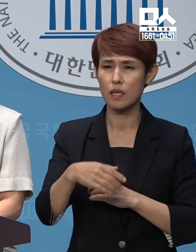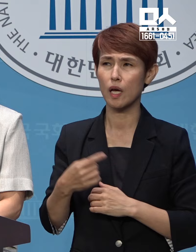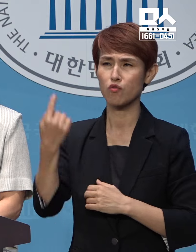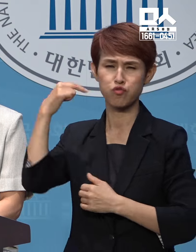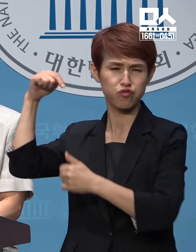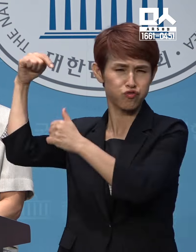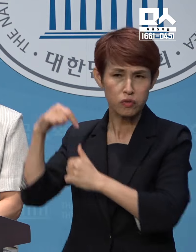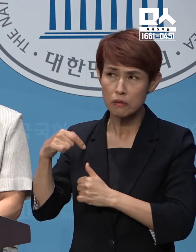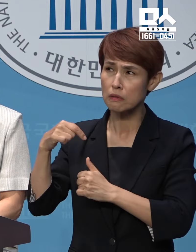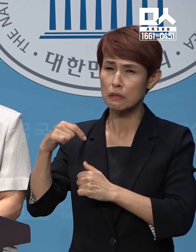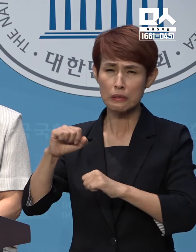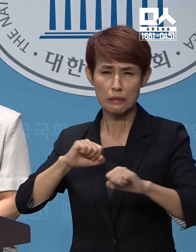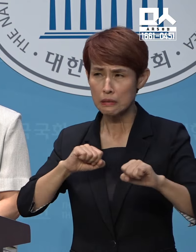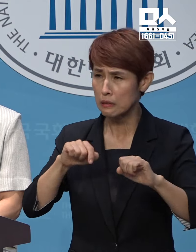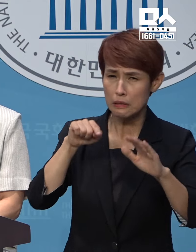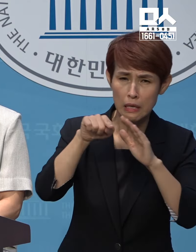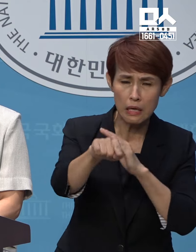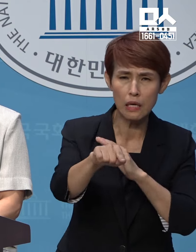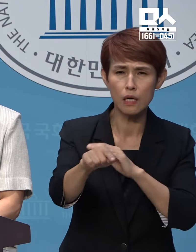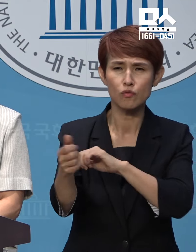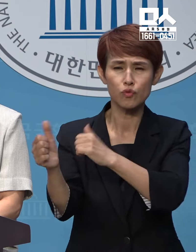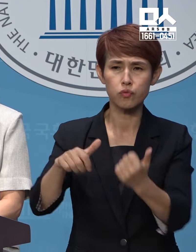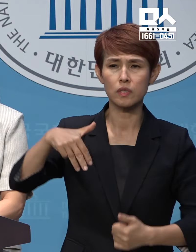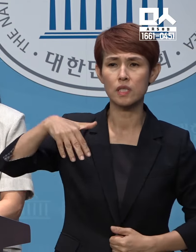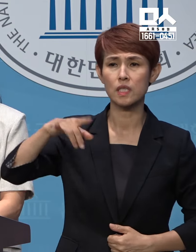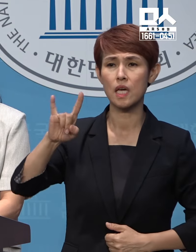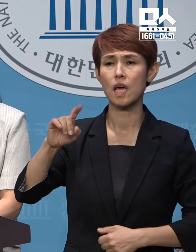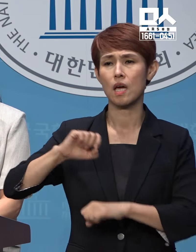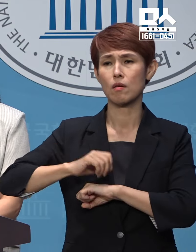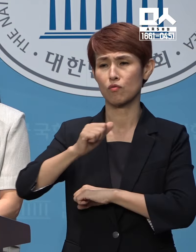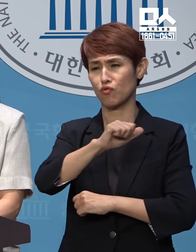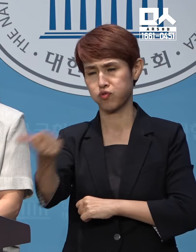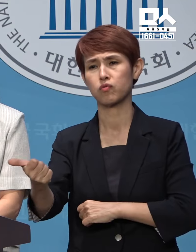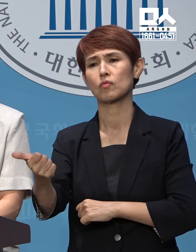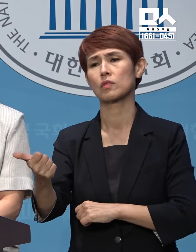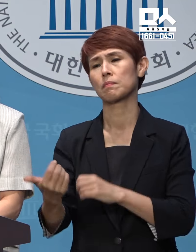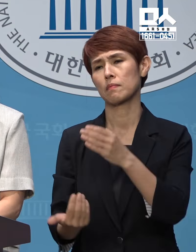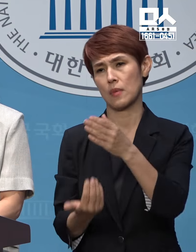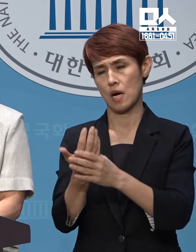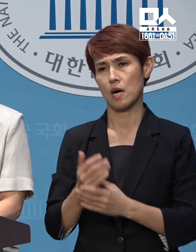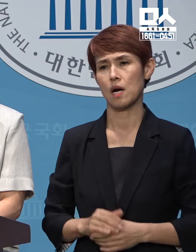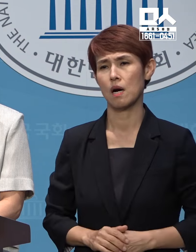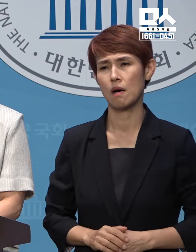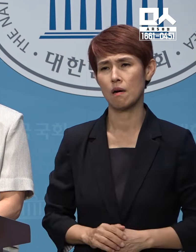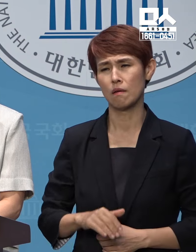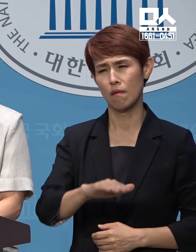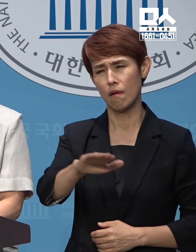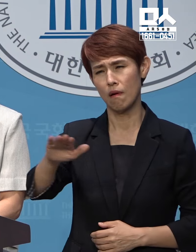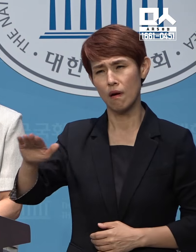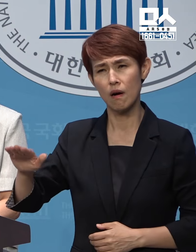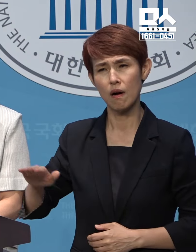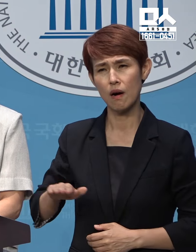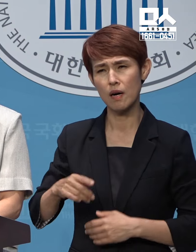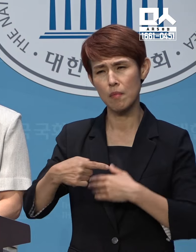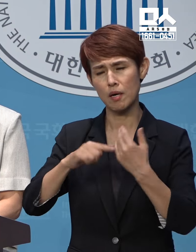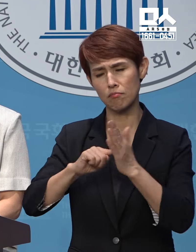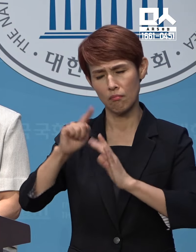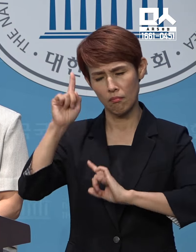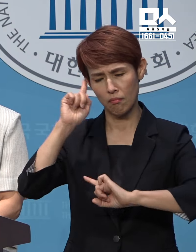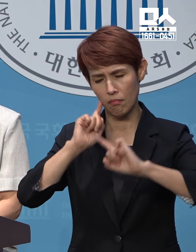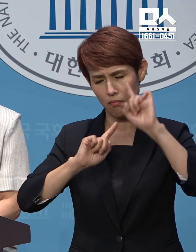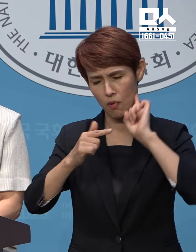때문에 순직한 최해병 사망 사건까지 동시대를 살아가는 이들에게 지울 수 없는 마음의